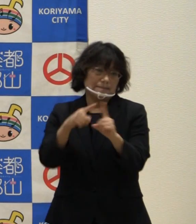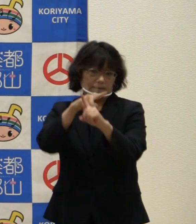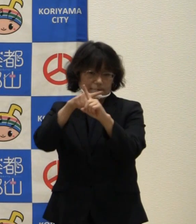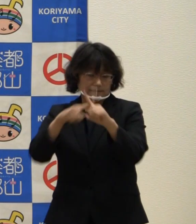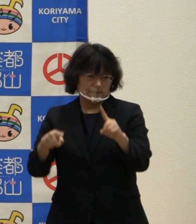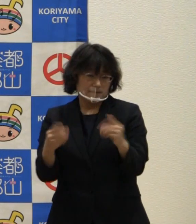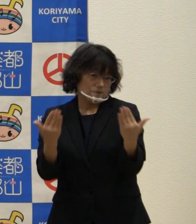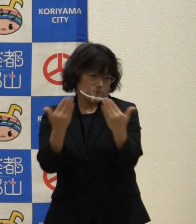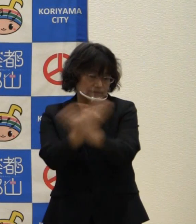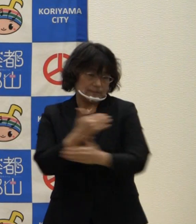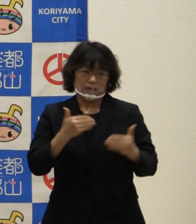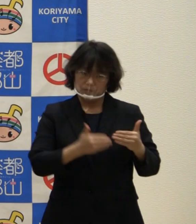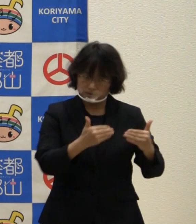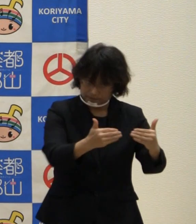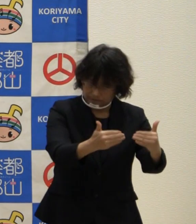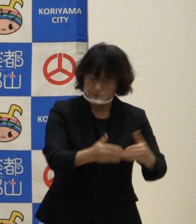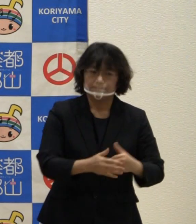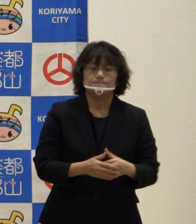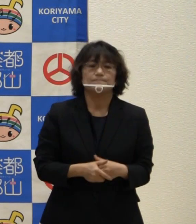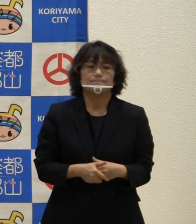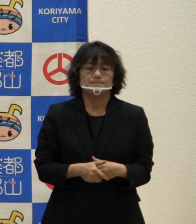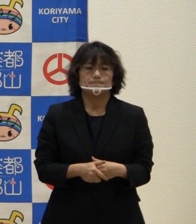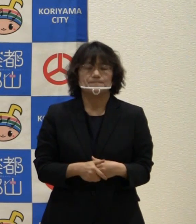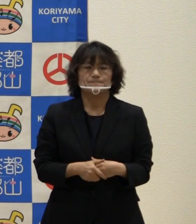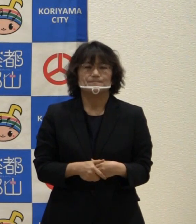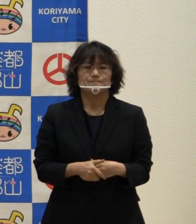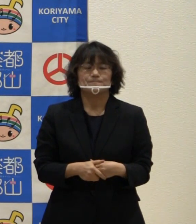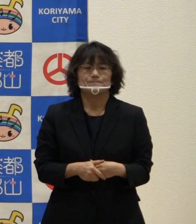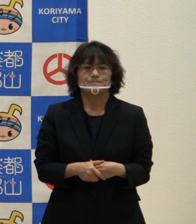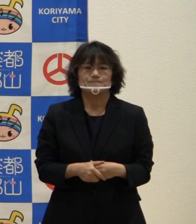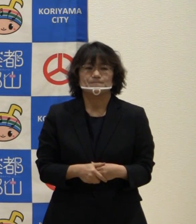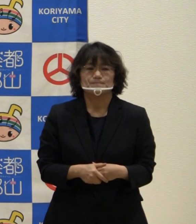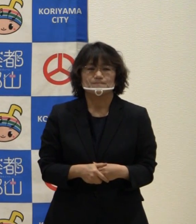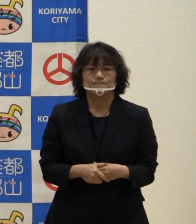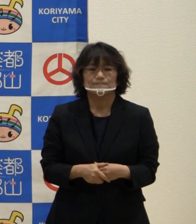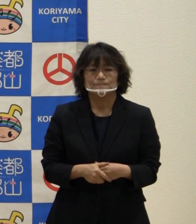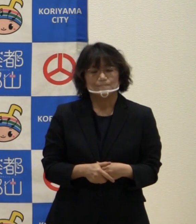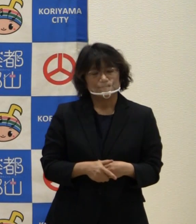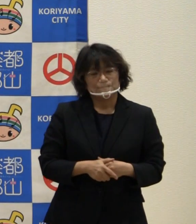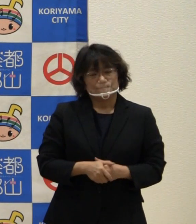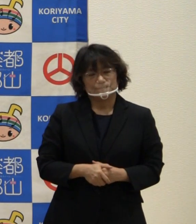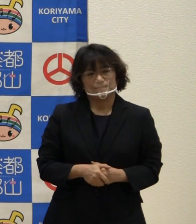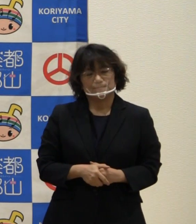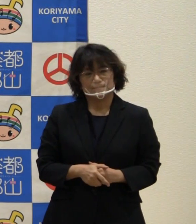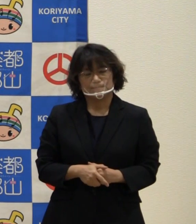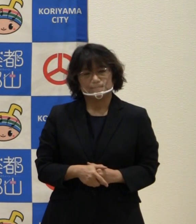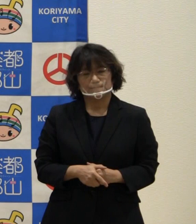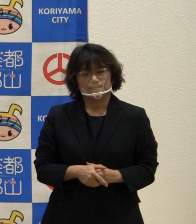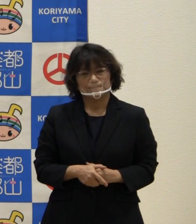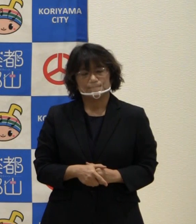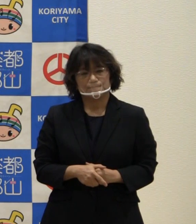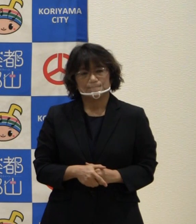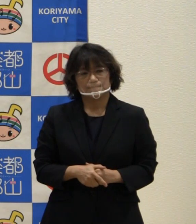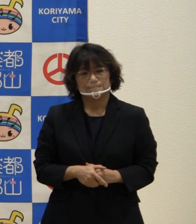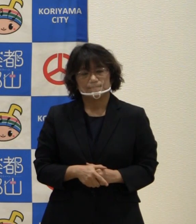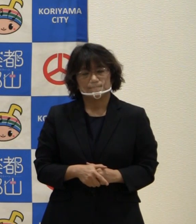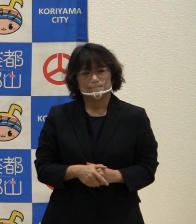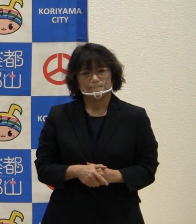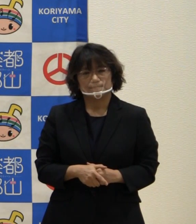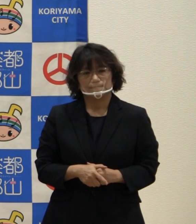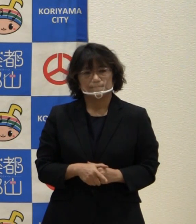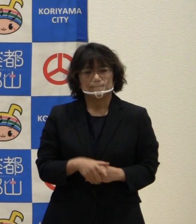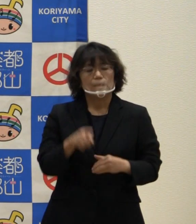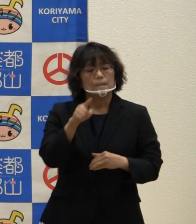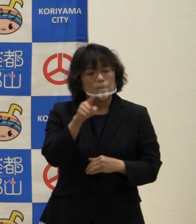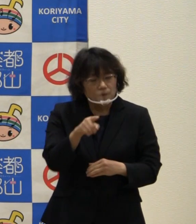と。質的に厳密に見るとこれ新規じゃないかというのはあろうかと思いますが、まさにコ